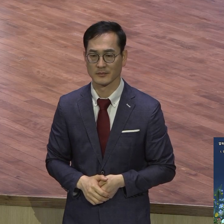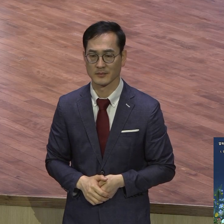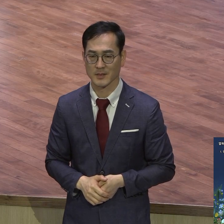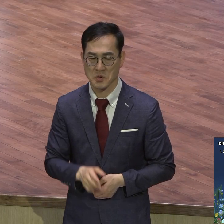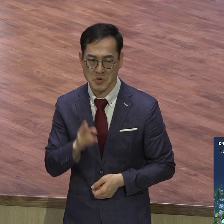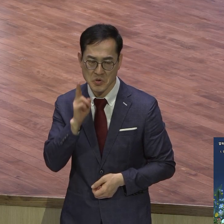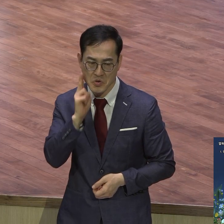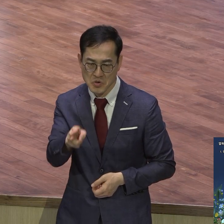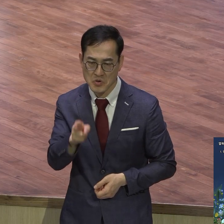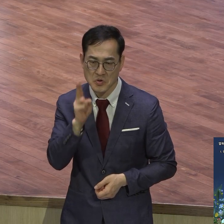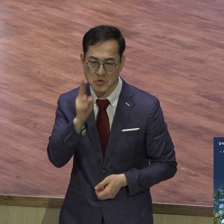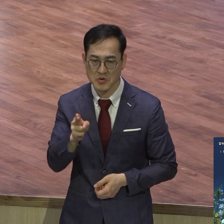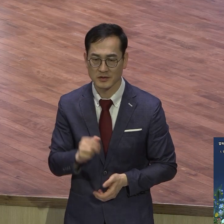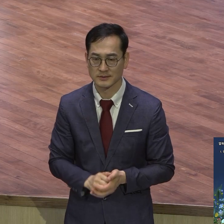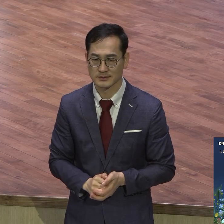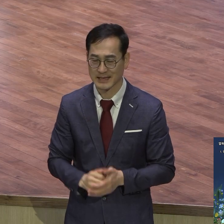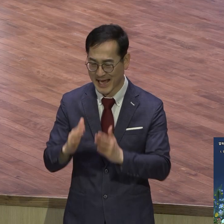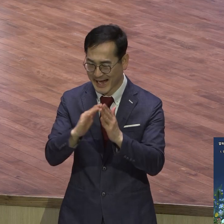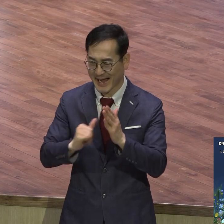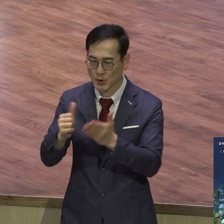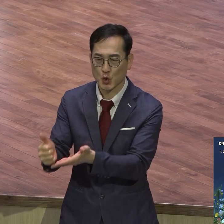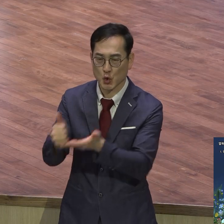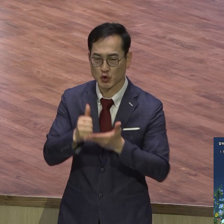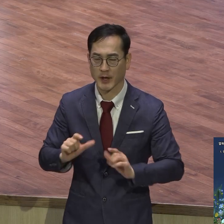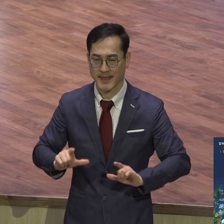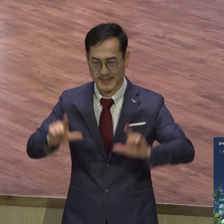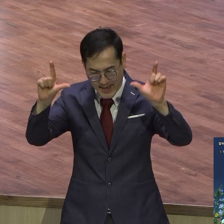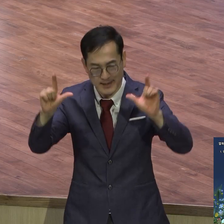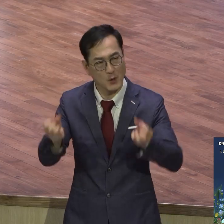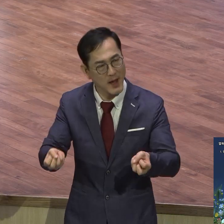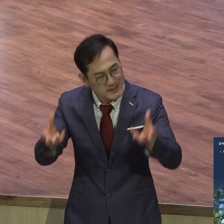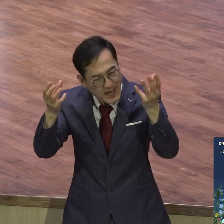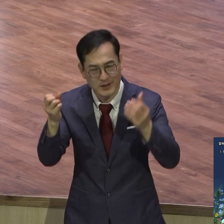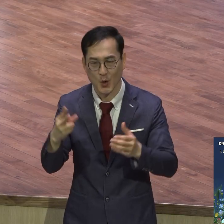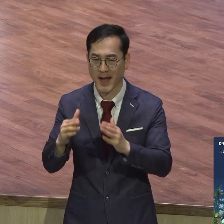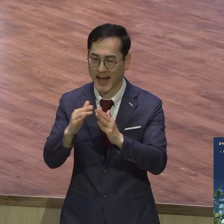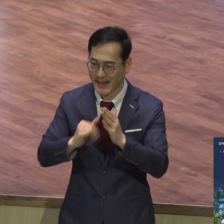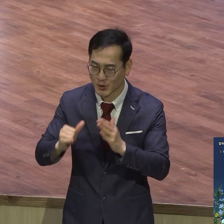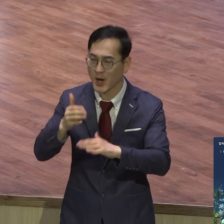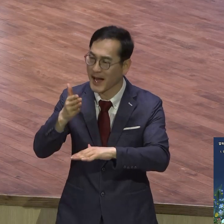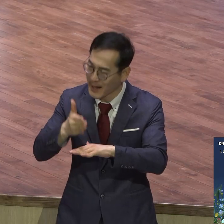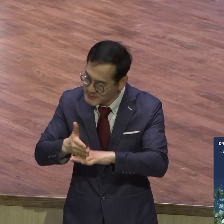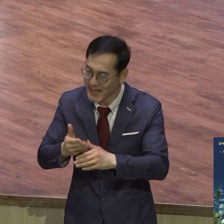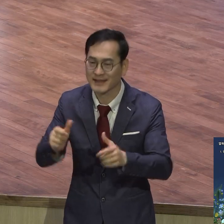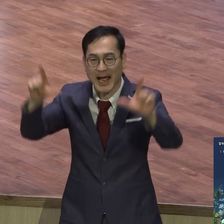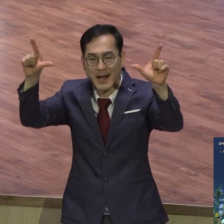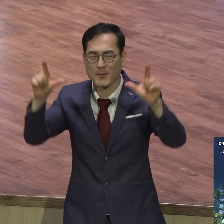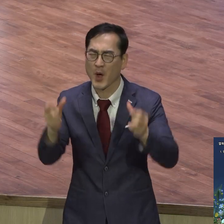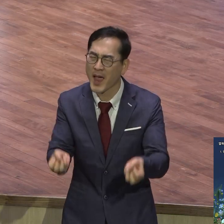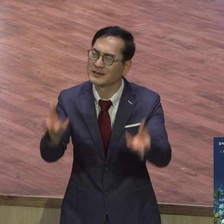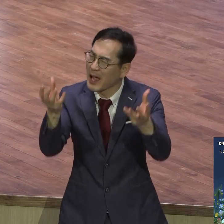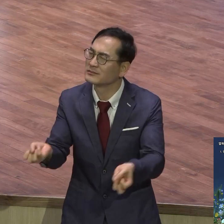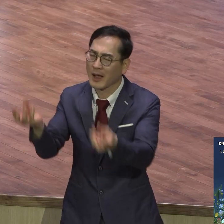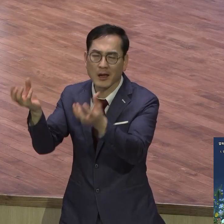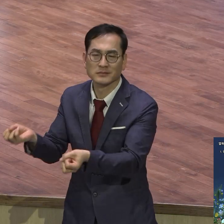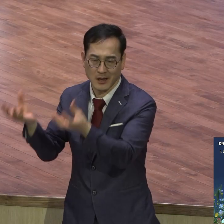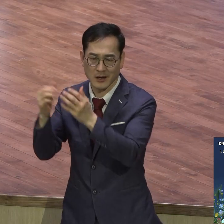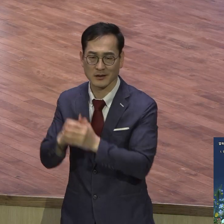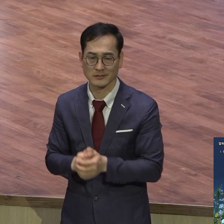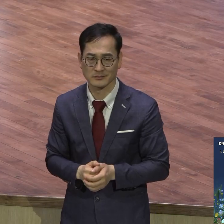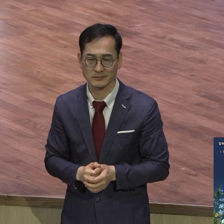가족 초청의 날 가족 감사의 날 이런 행사를 통해서 사람들이 행복한